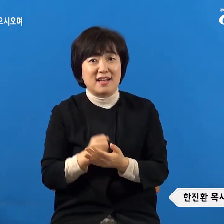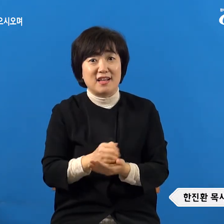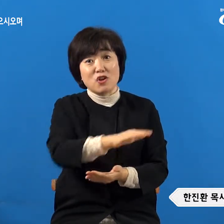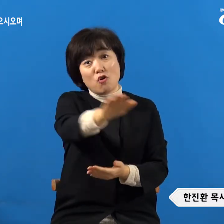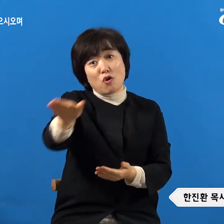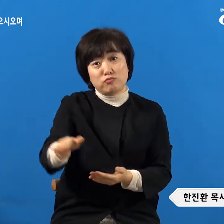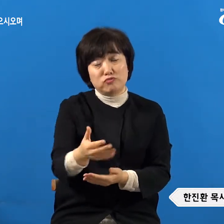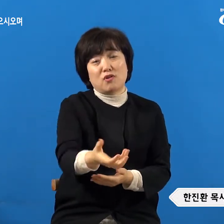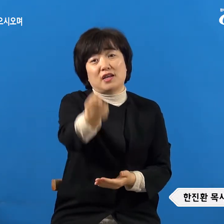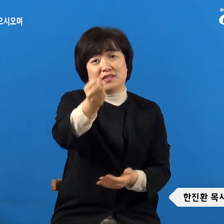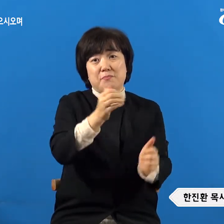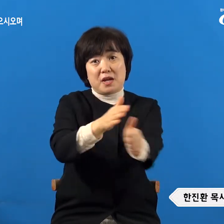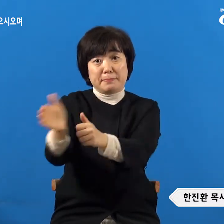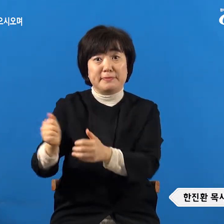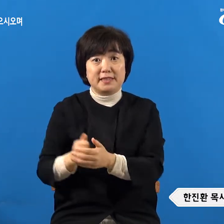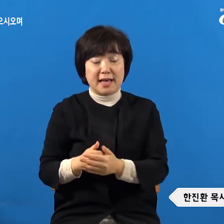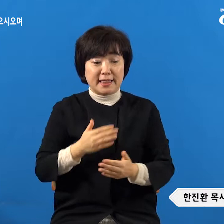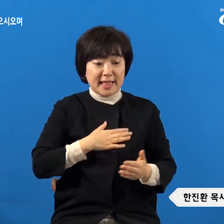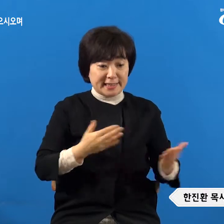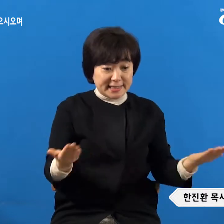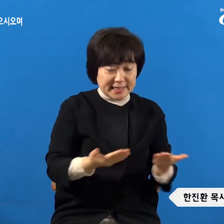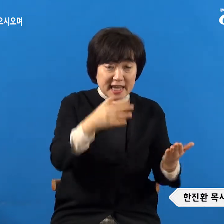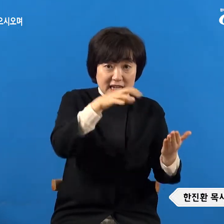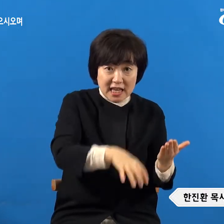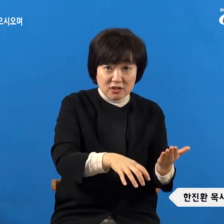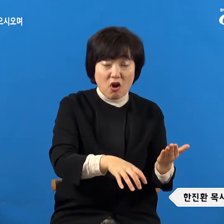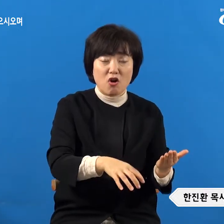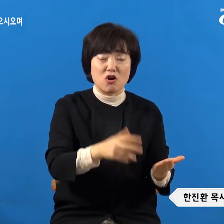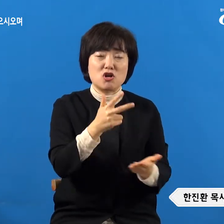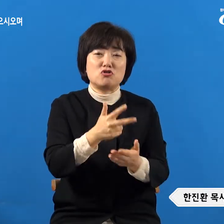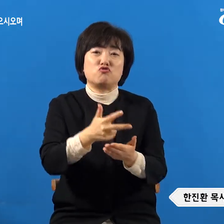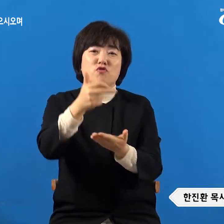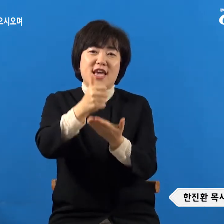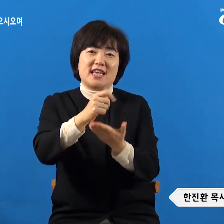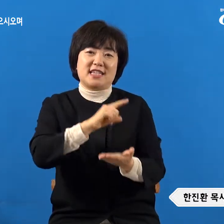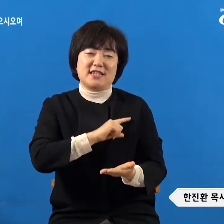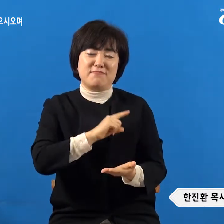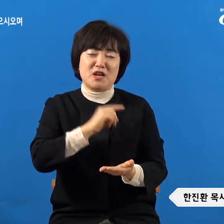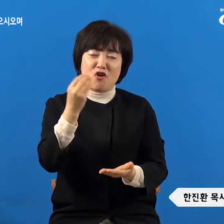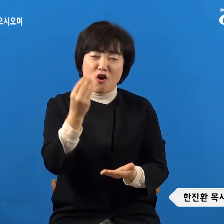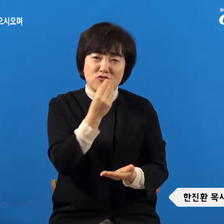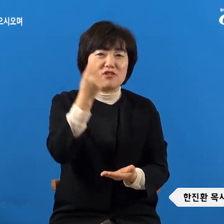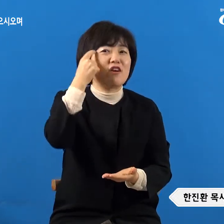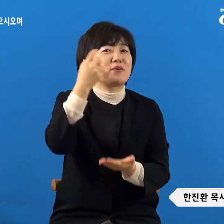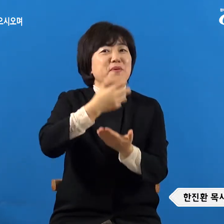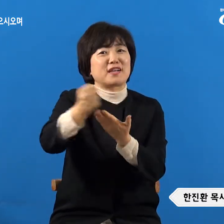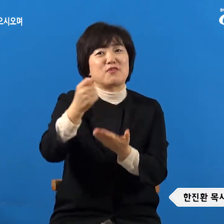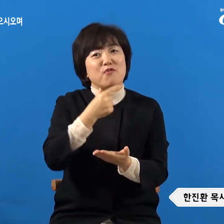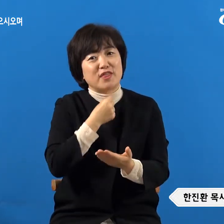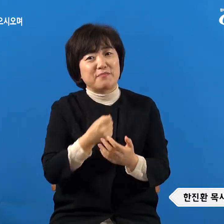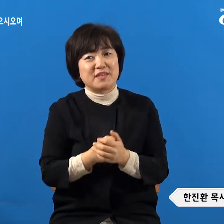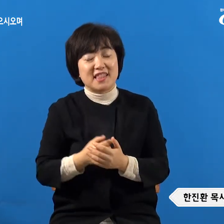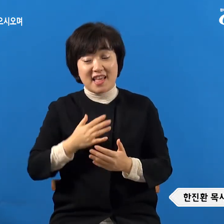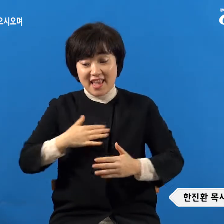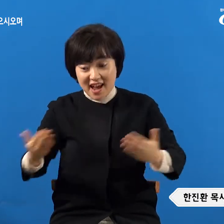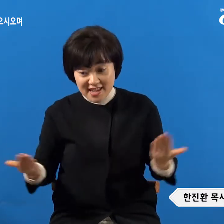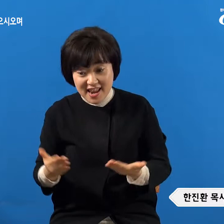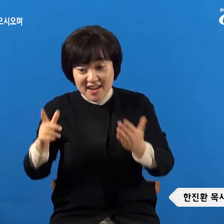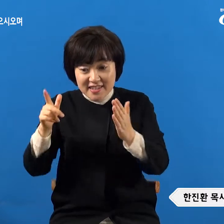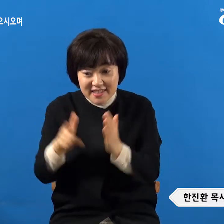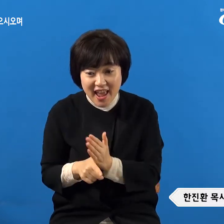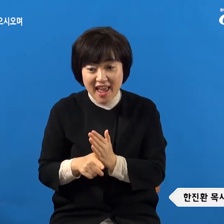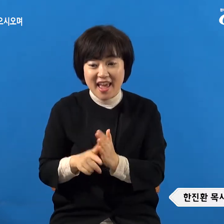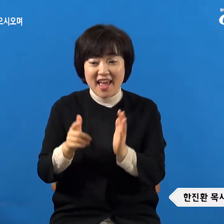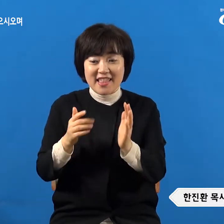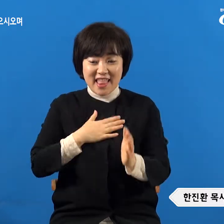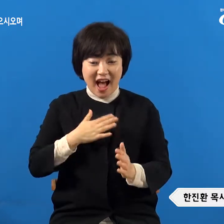하나님, 내 직장을 통해서 주의 이름이 거룩히 여김을 받기를 원합니다. 내 사업체를 통해서